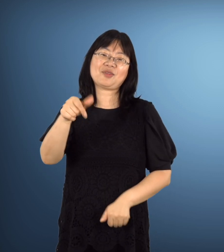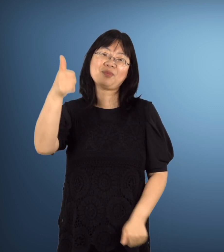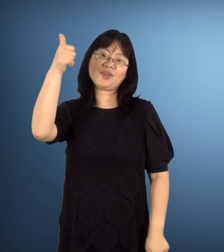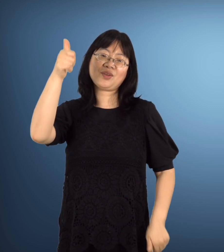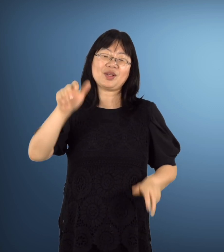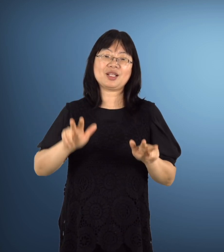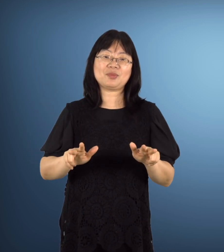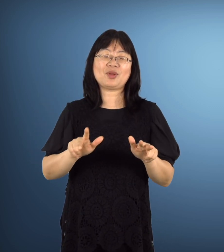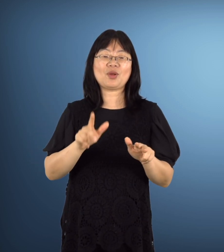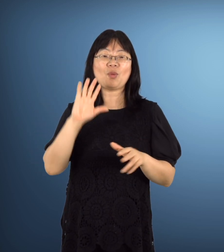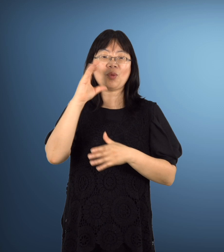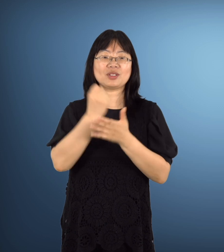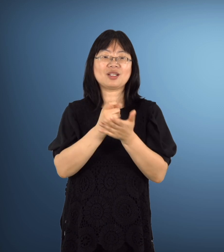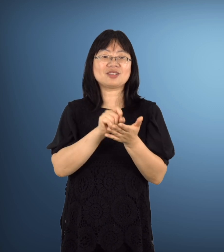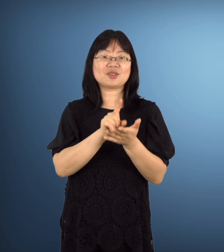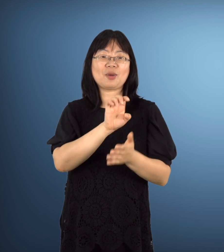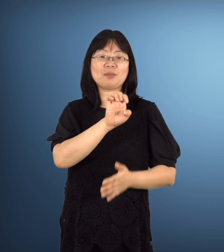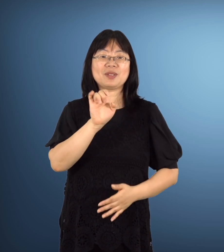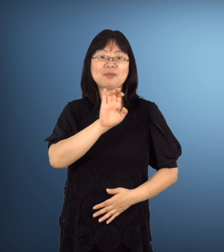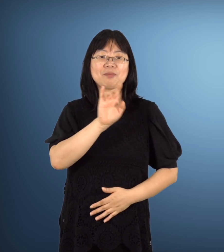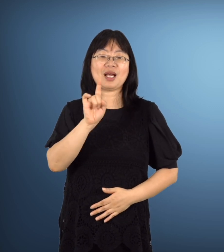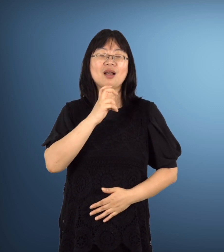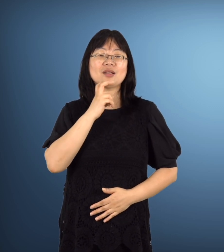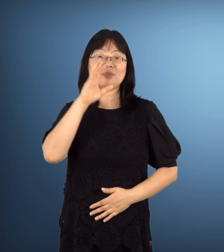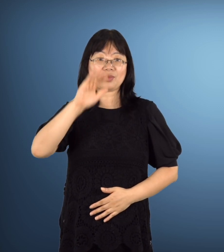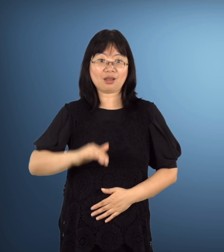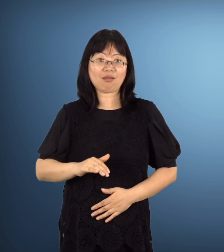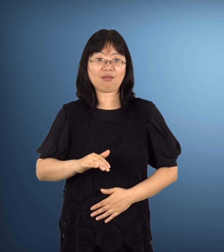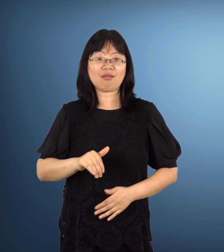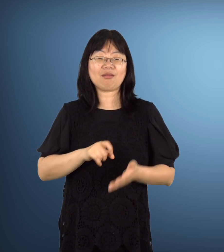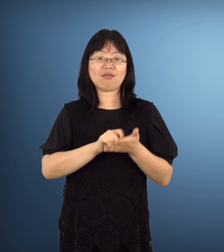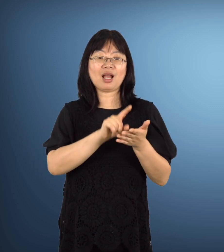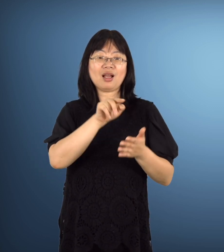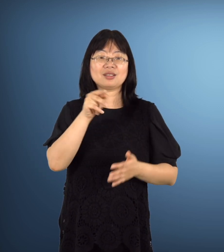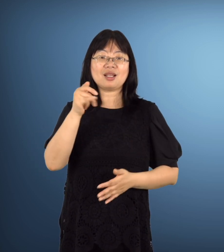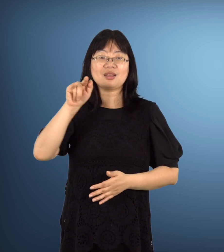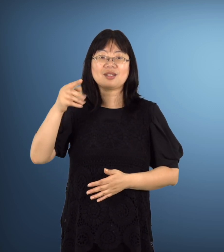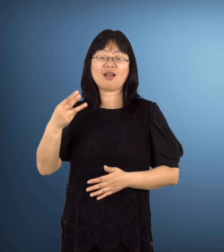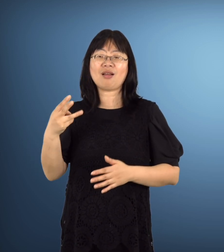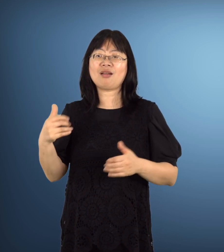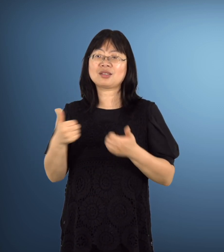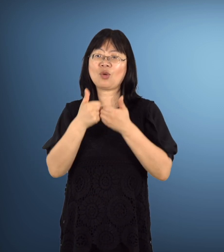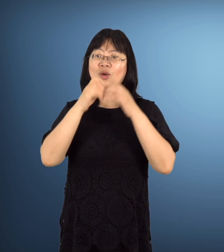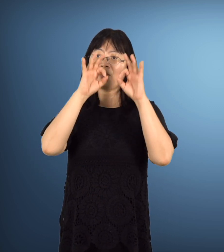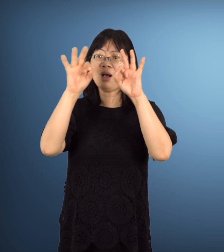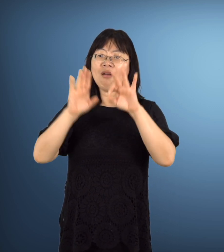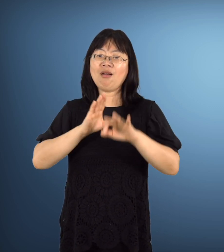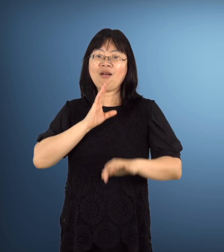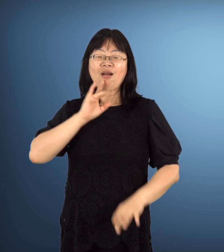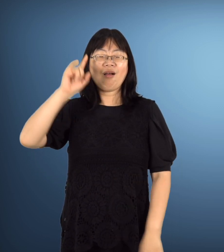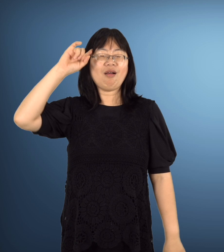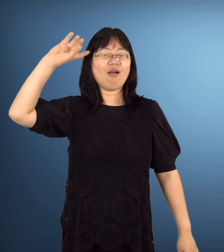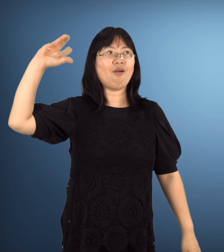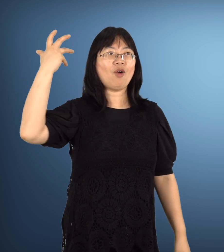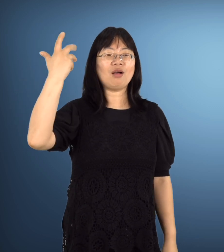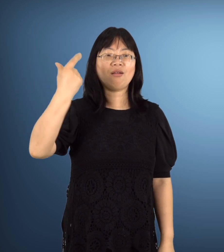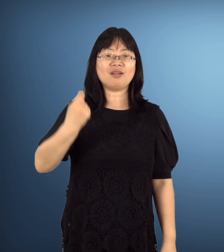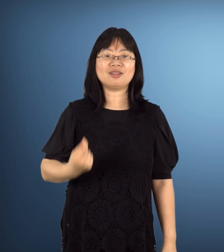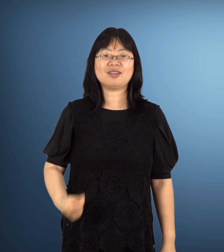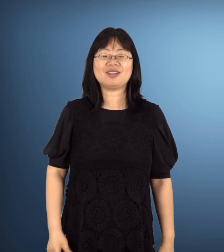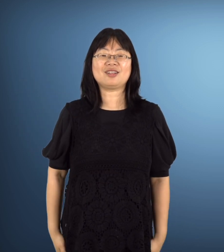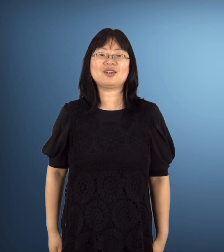이번에 그 월드컵 피파 20세 이하 세네갈과의 경기는 미친 경기였어요.